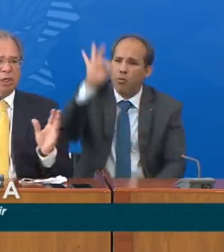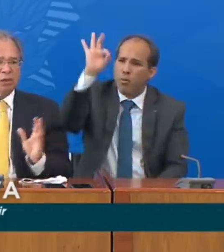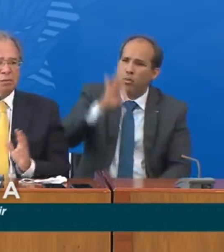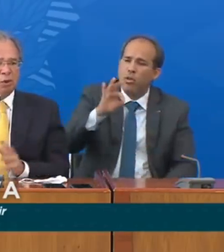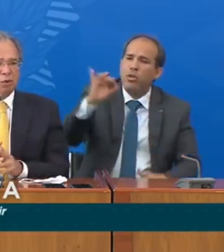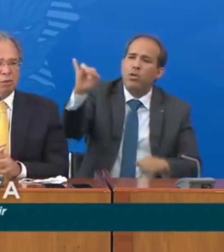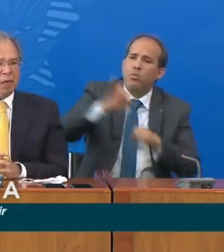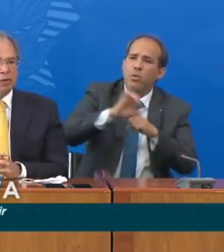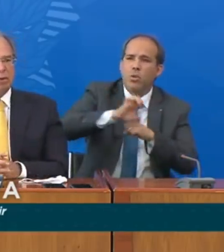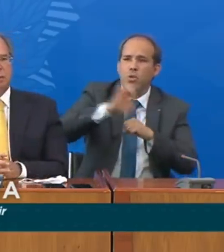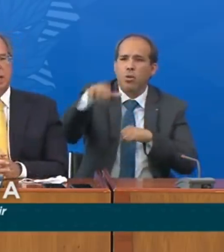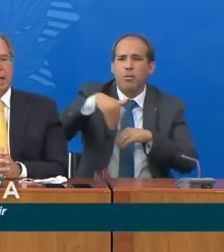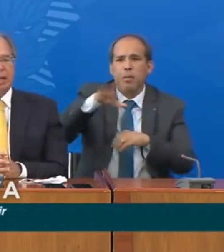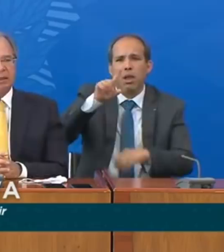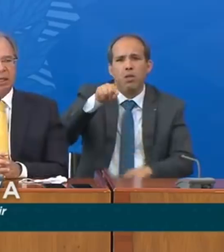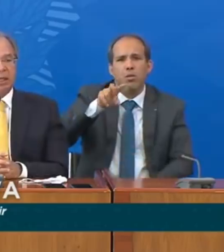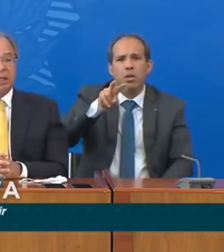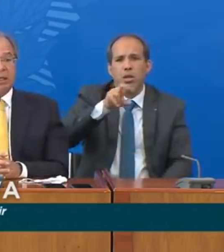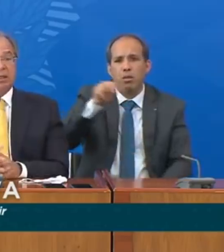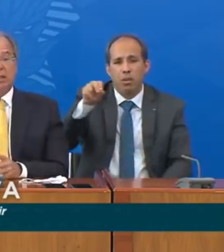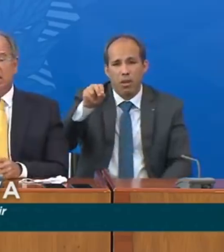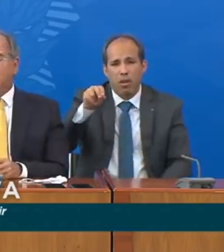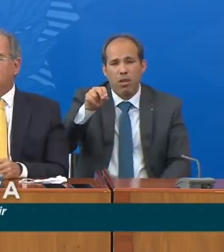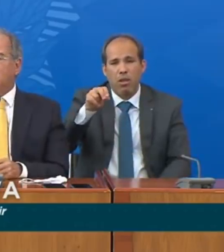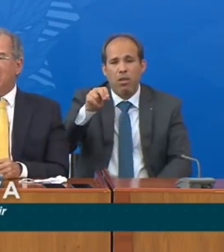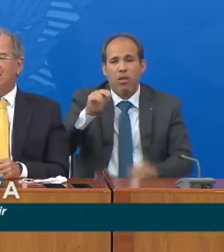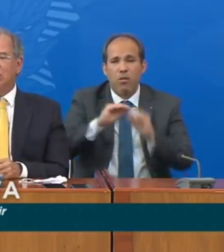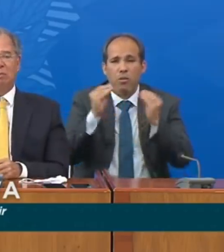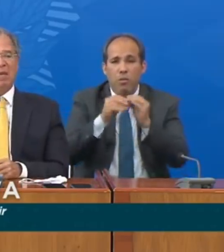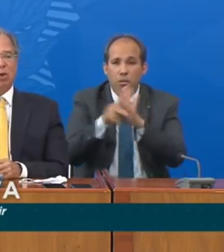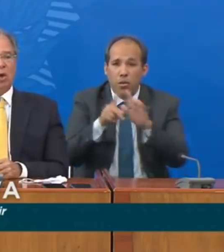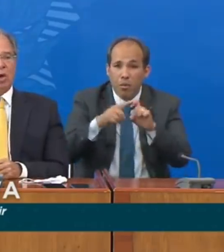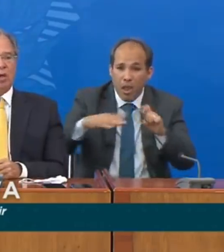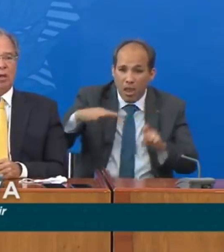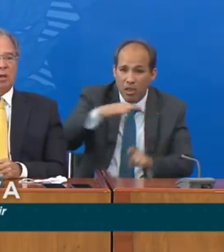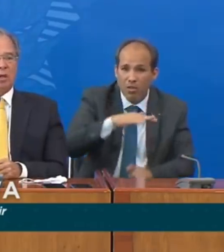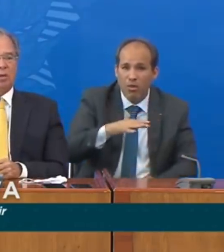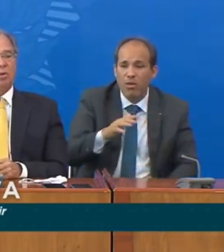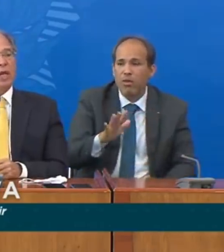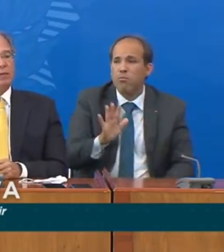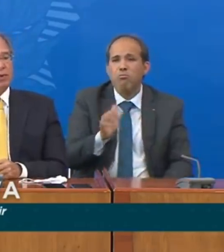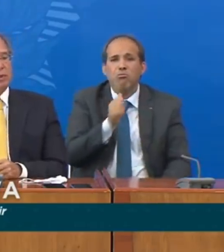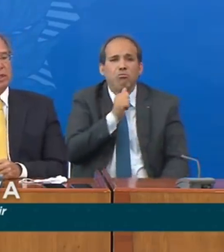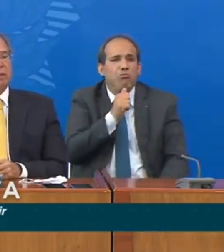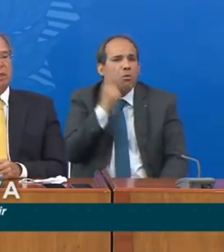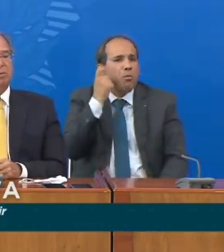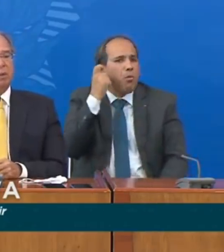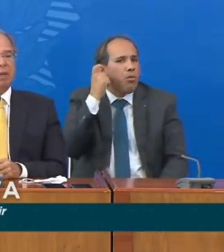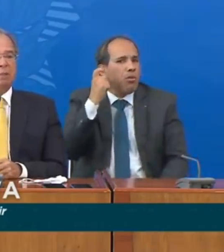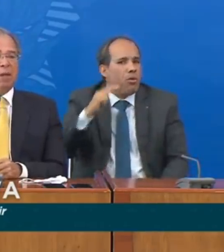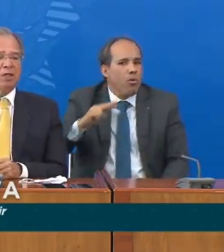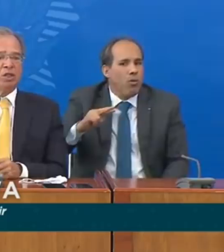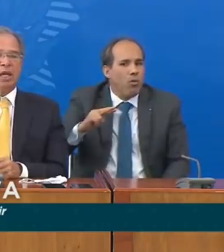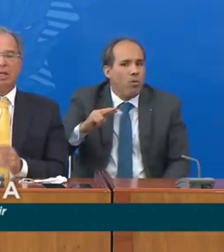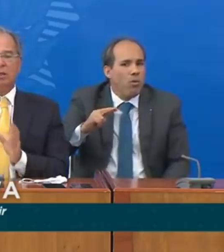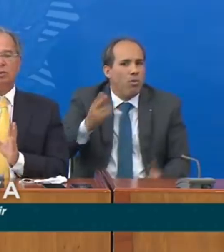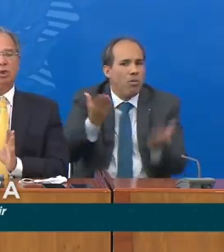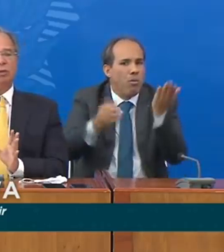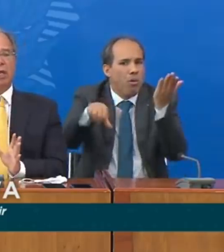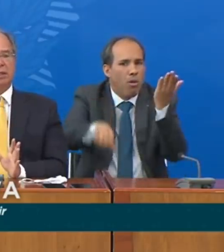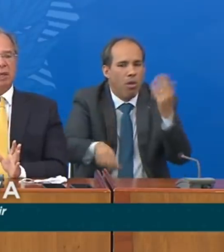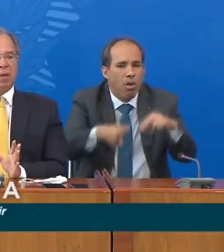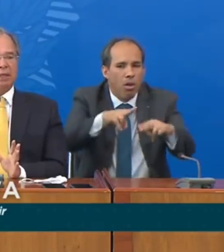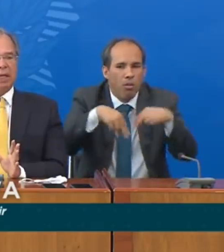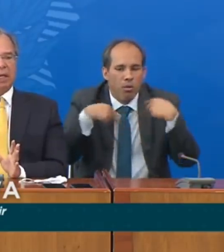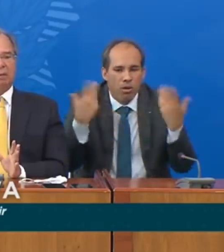mais 1.500 produtos médico-hospitalares, sem a preocupação menor com o déficit, exatamente porque pela PEC de guerra nós